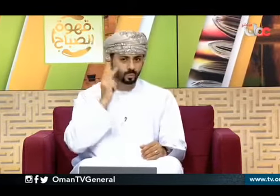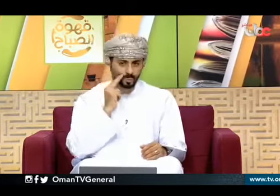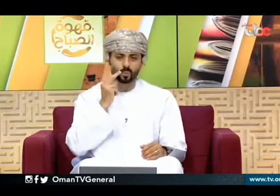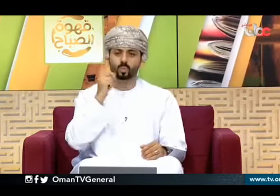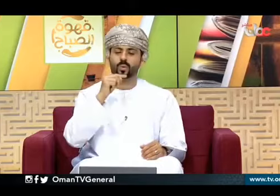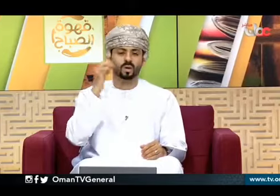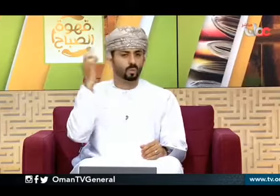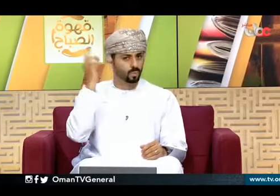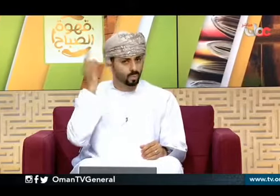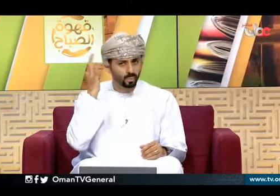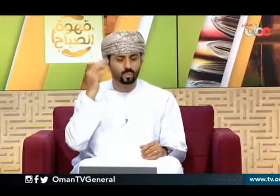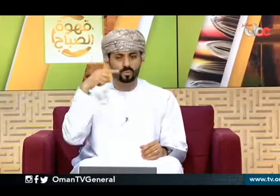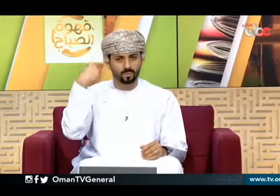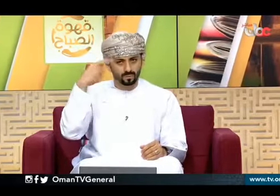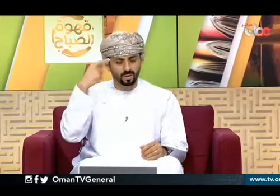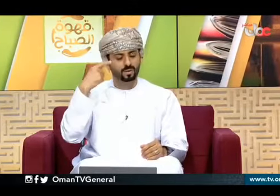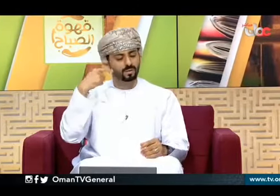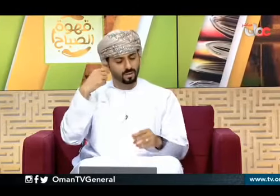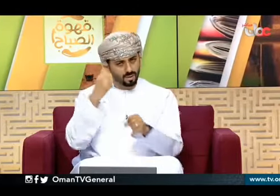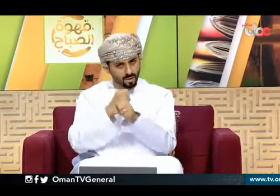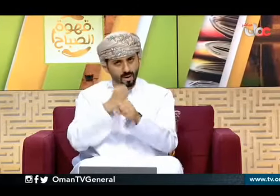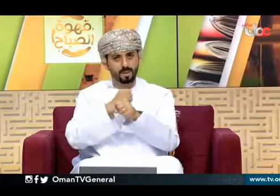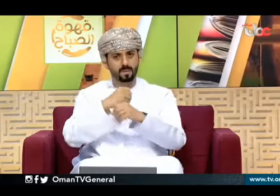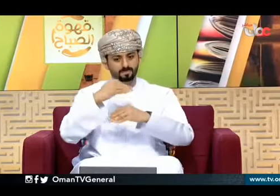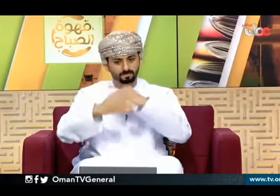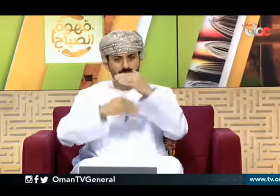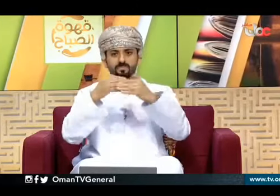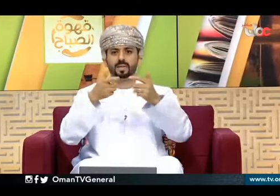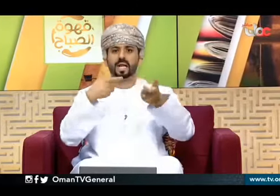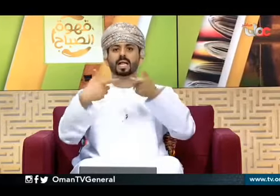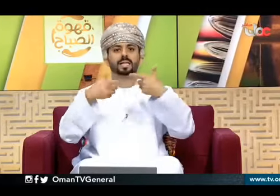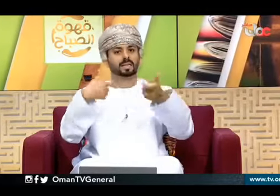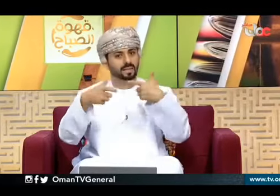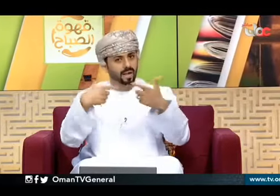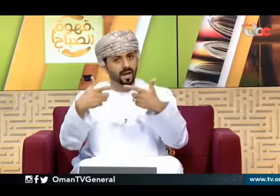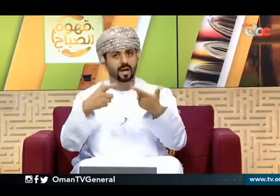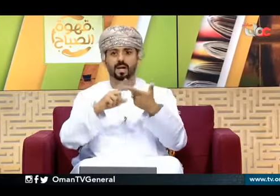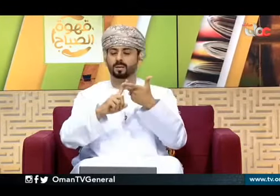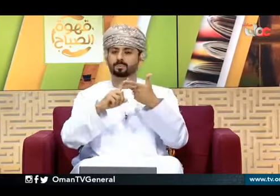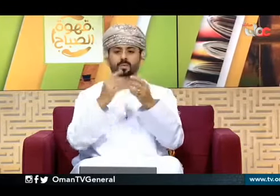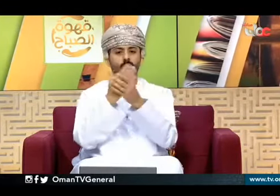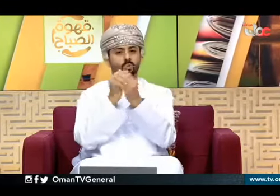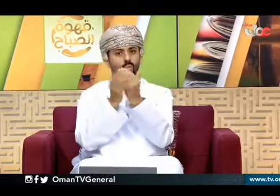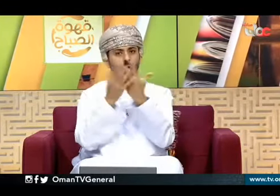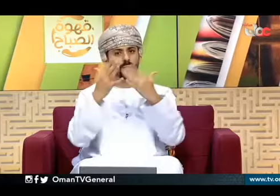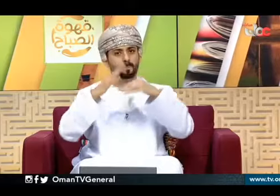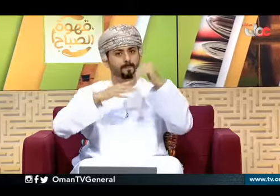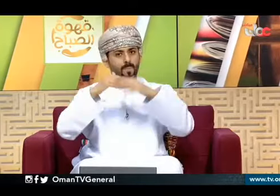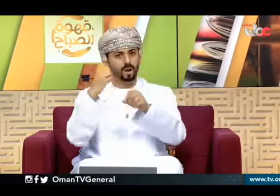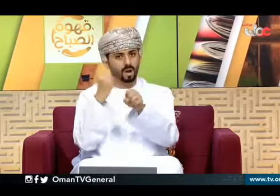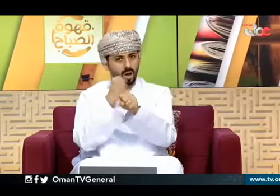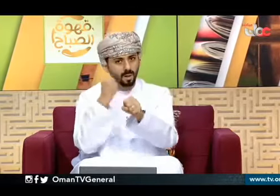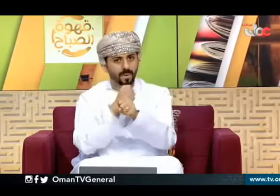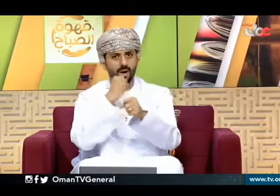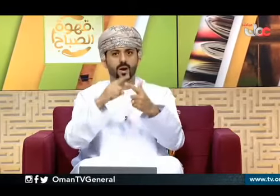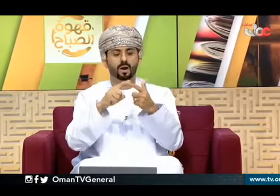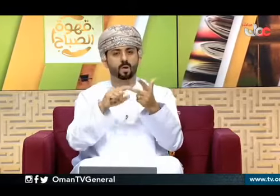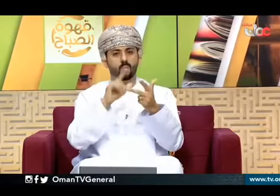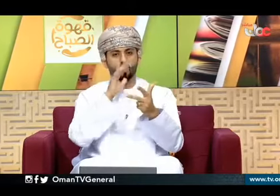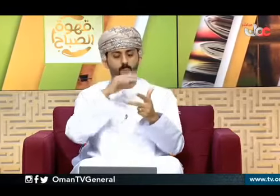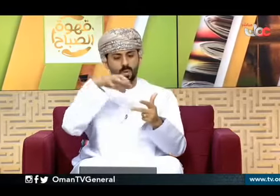للسلطنة، ولا نركز أيضا في الجائحة التي الآن هي مستمرة ونتعايش معها، وأن